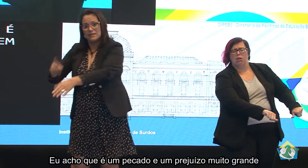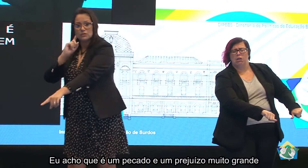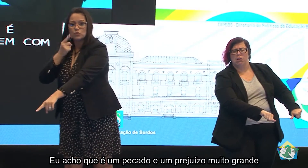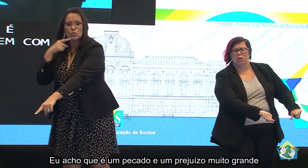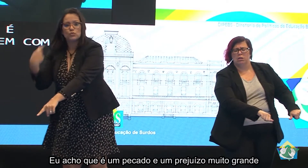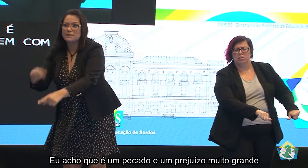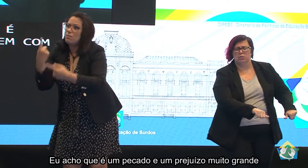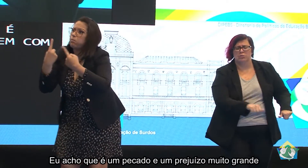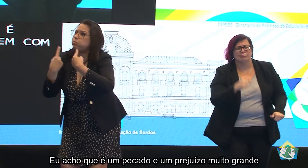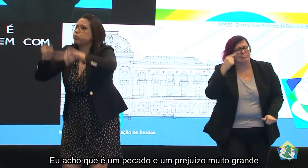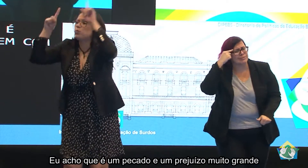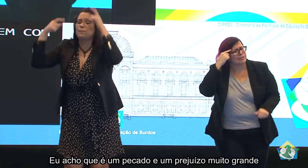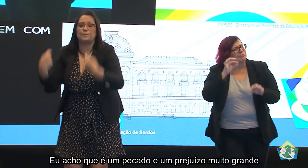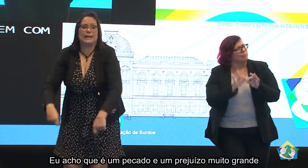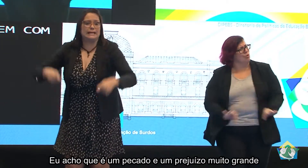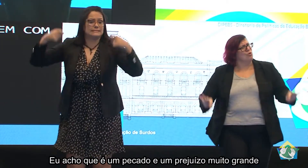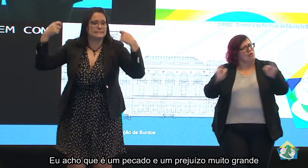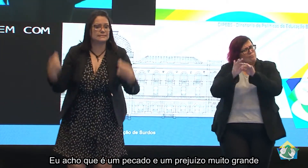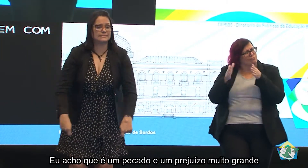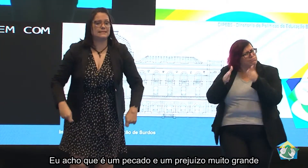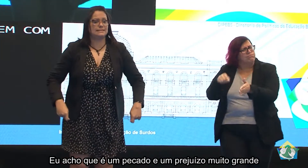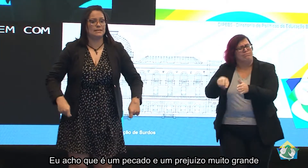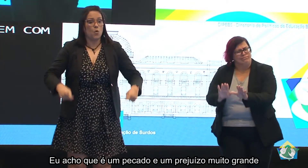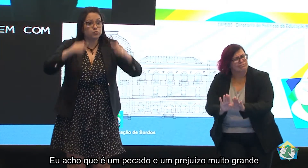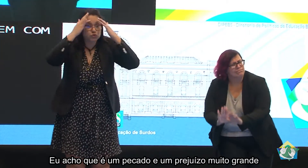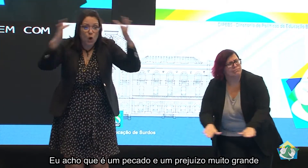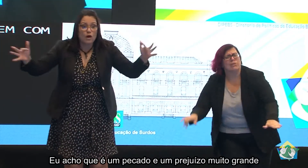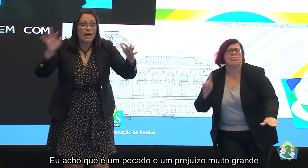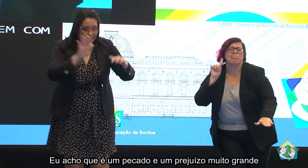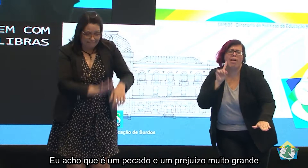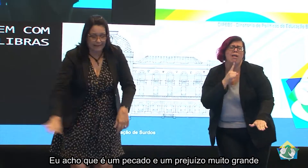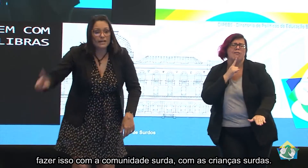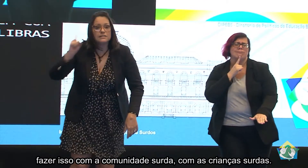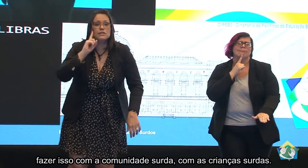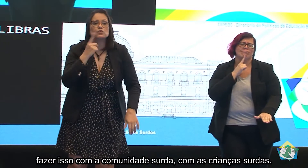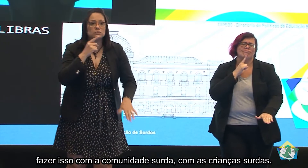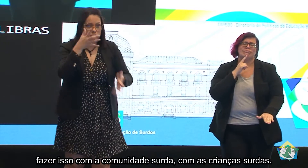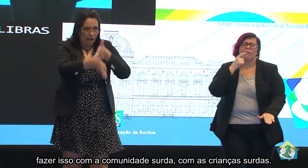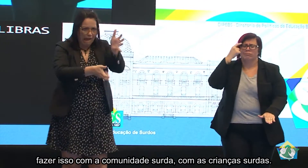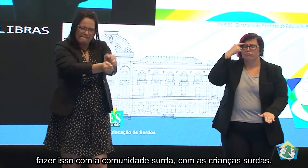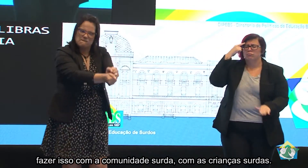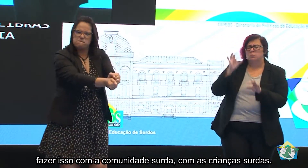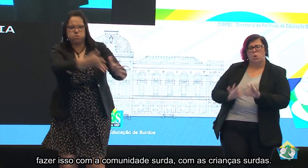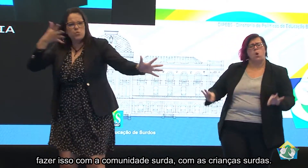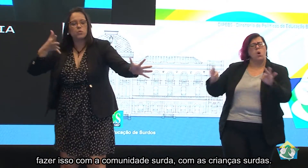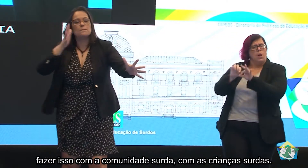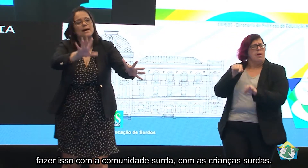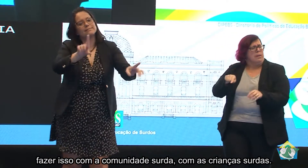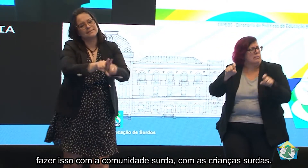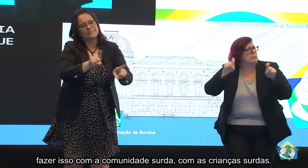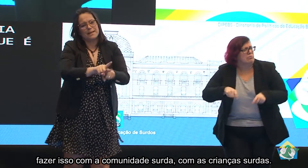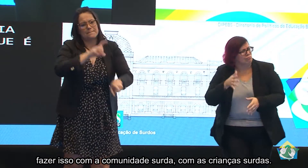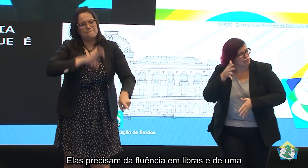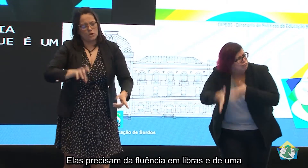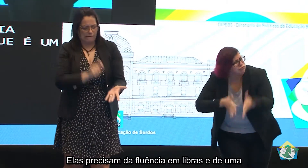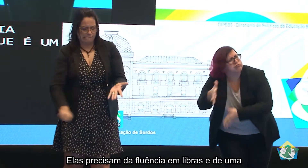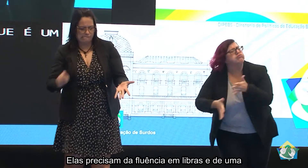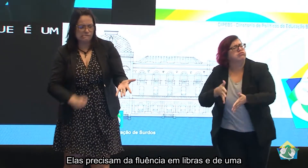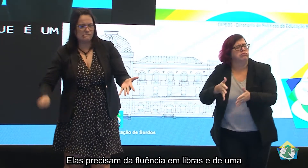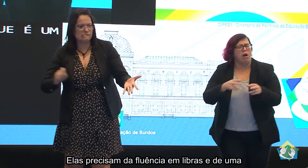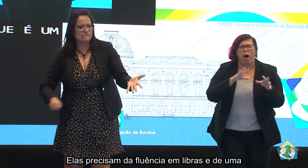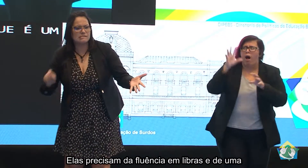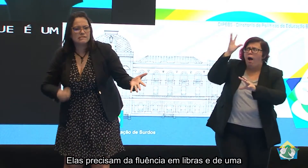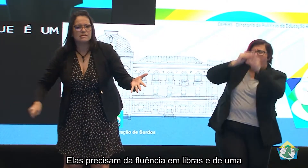pessoas. Eu acho que é um pecado, um prejuízo muito grande fazer isso com a comunidade surda, com as crianças surdas.